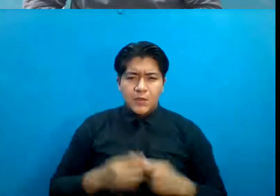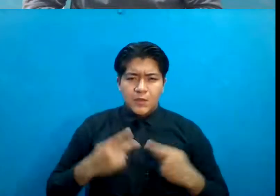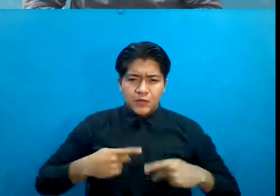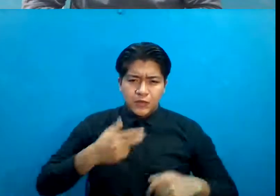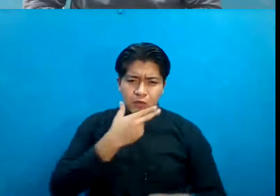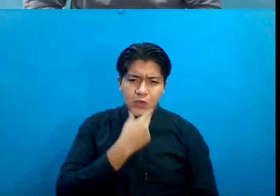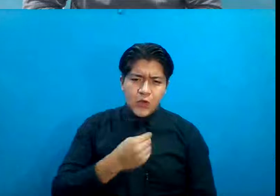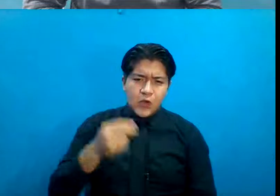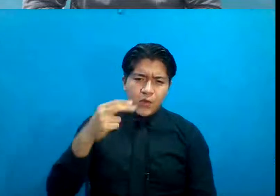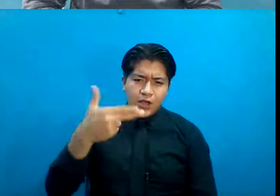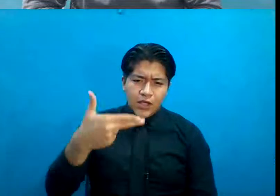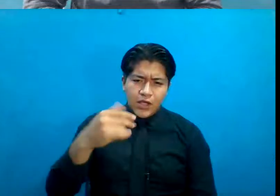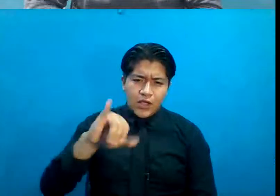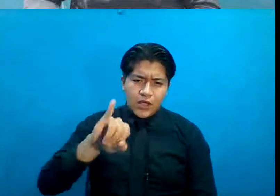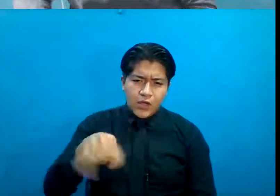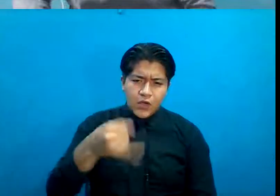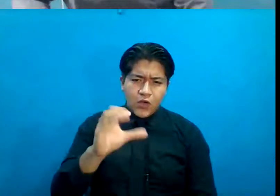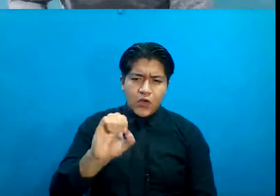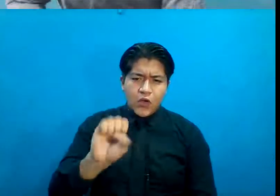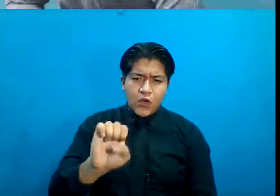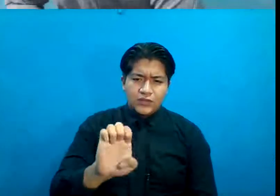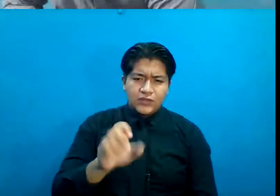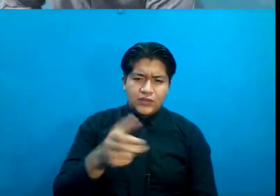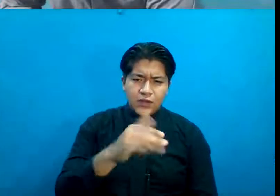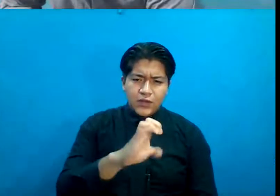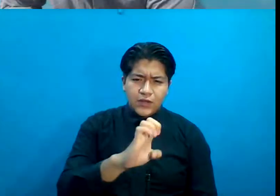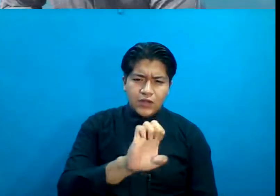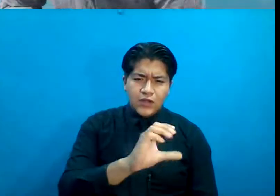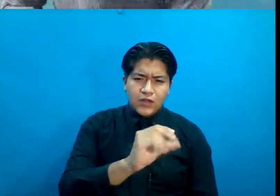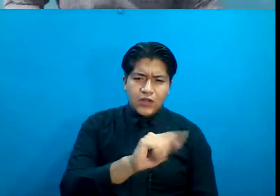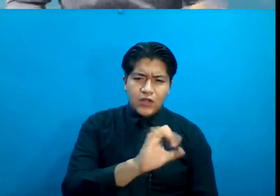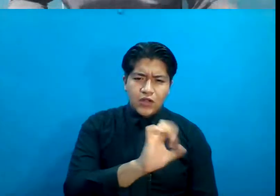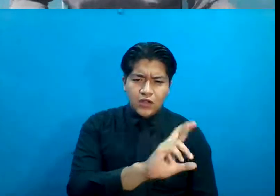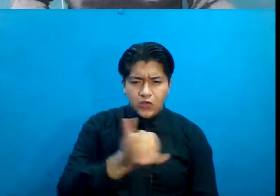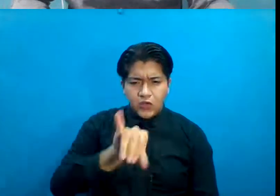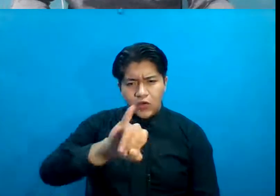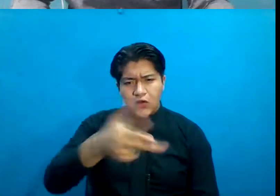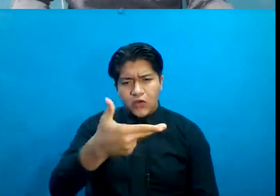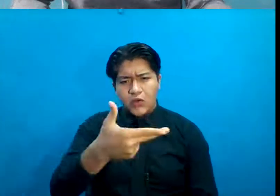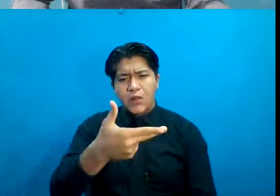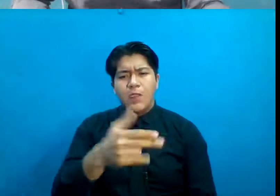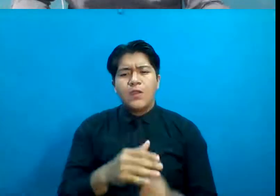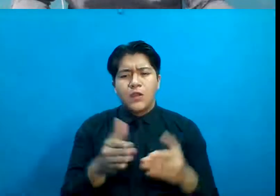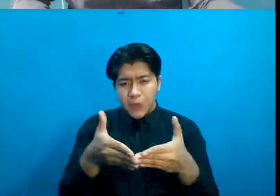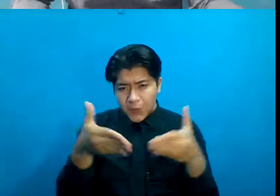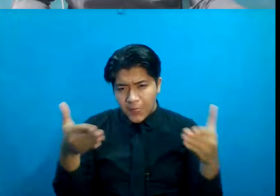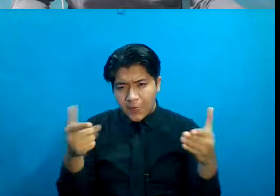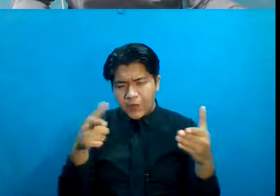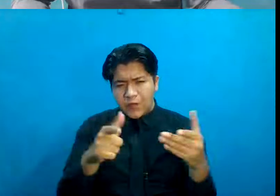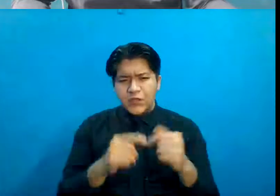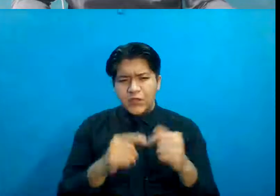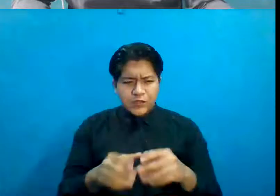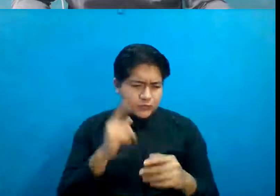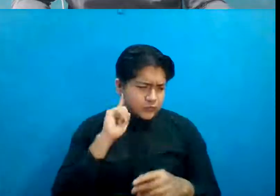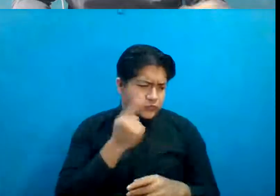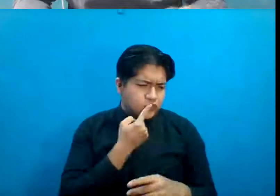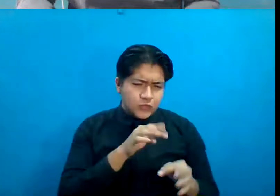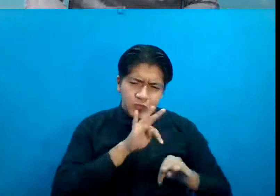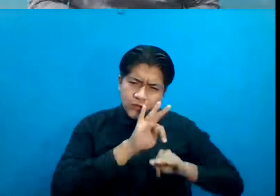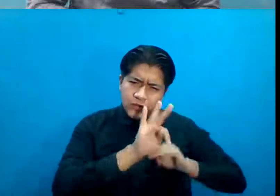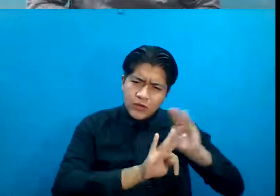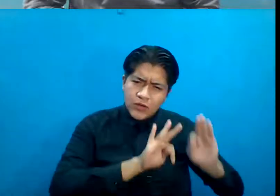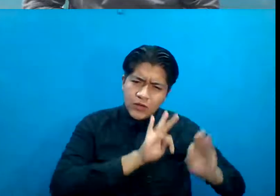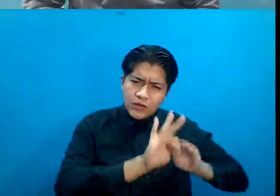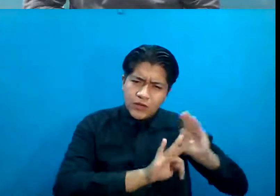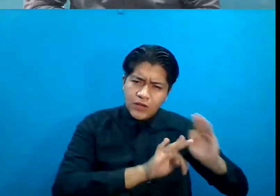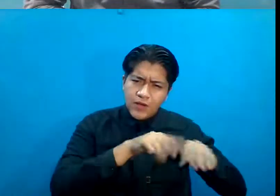líder sordo en la comunidad sorda tabasqueña. Ha contribuido al realce y la difusión de la lengua de señas, así como por el reconocimiento de los derechos de la